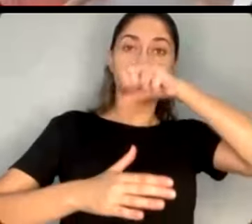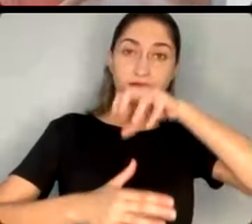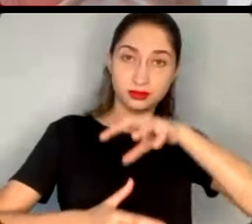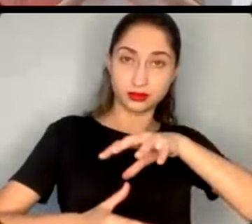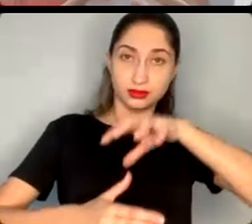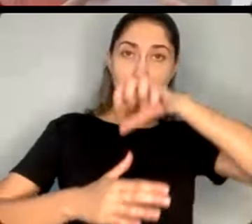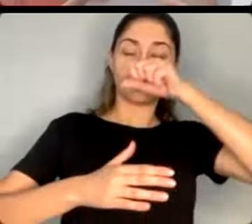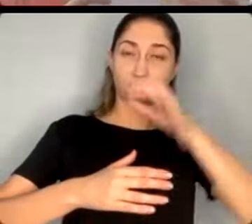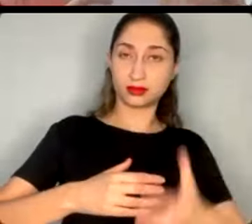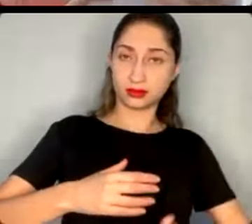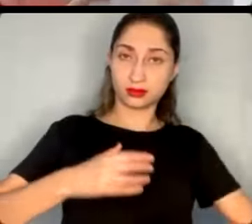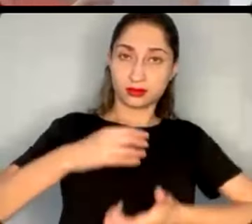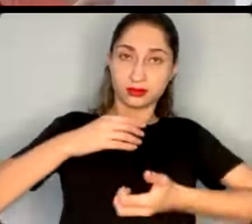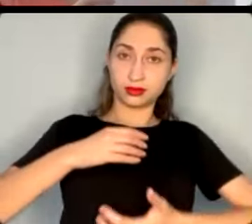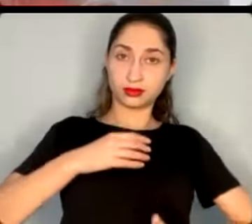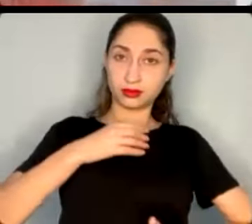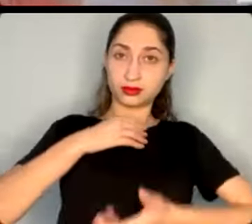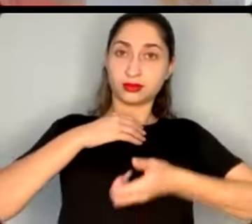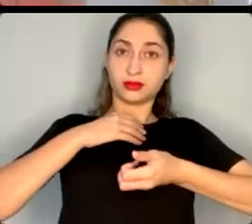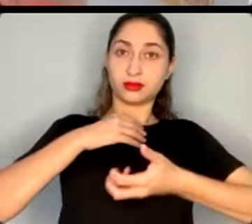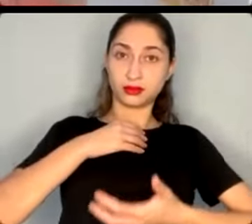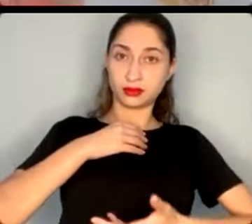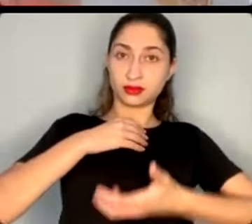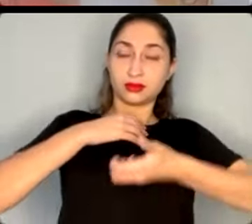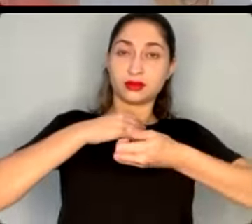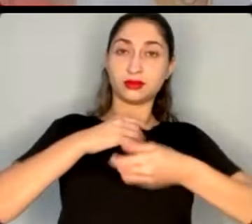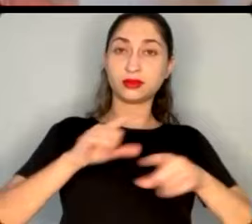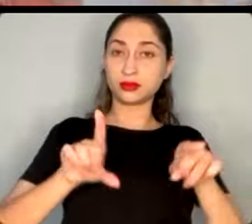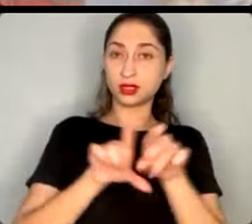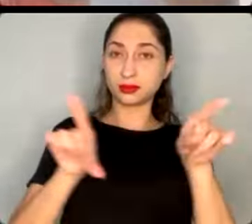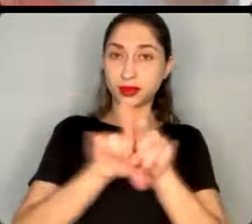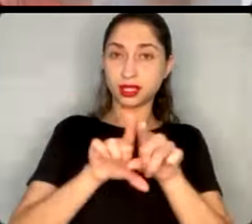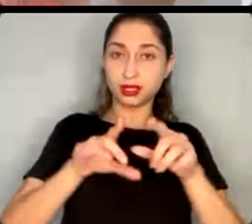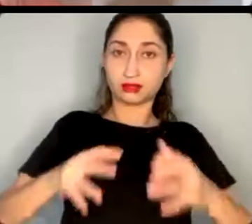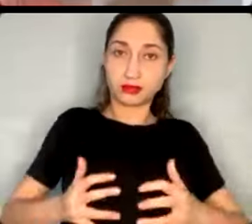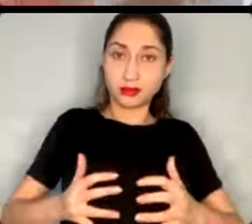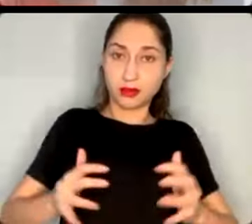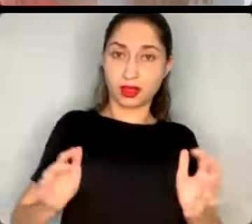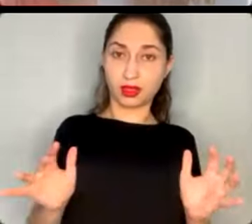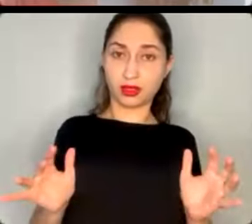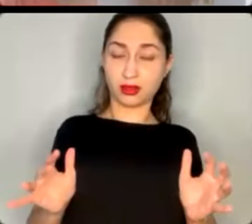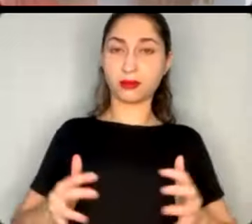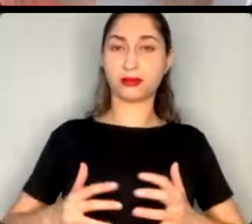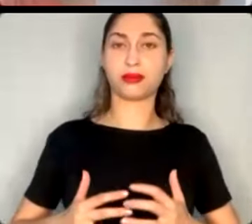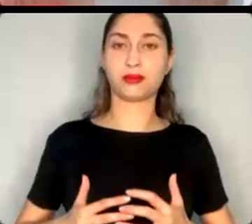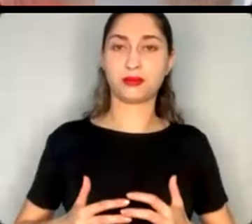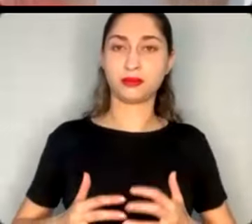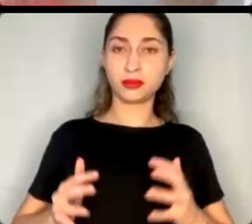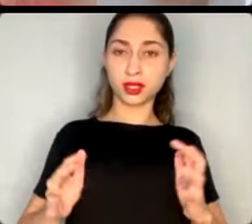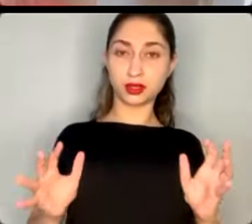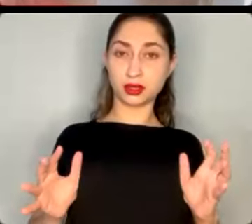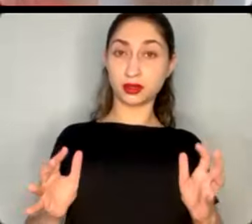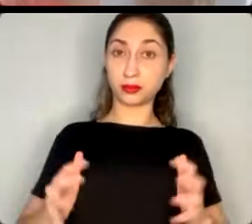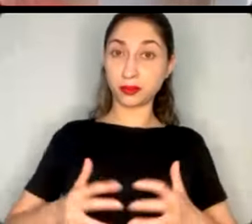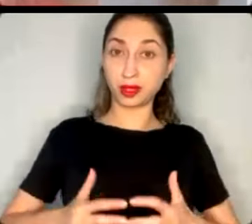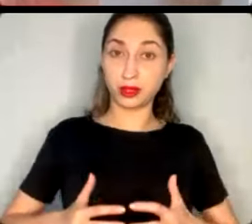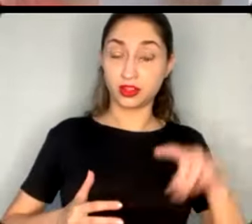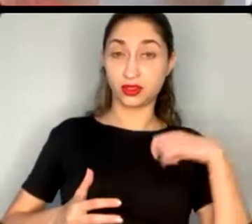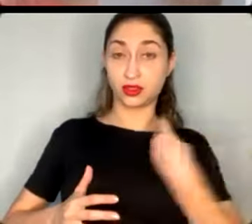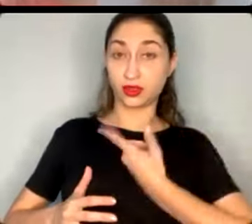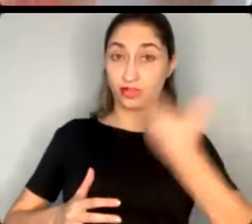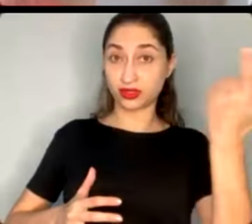e também quando a gente expande a ossatura, como o diafragma, tá? Como